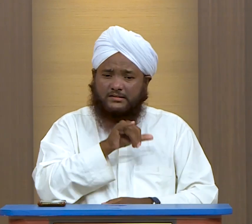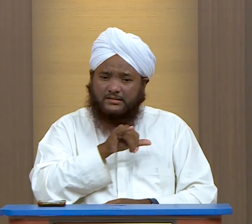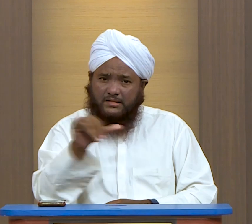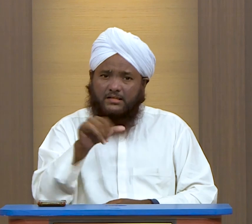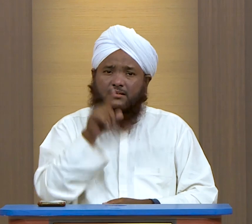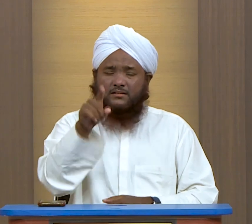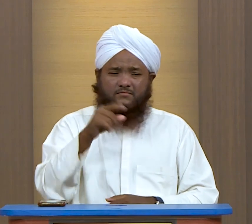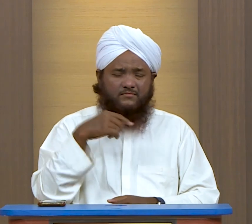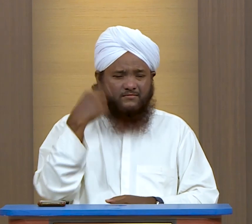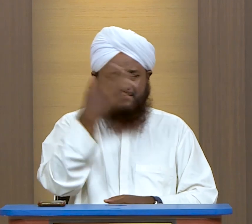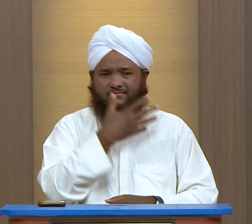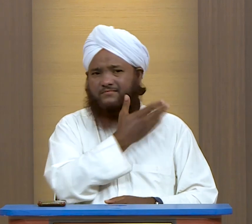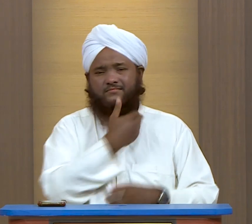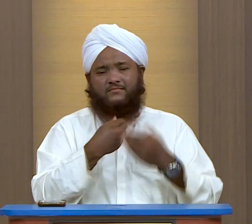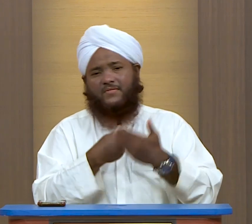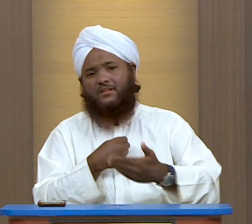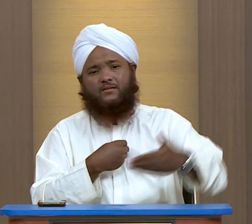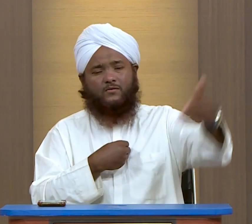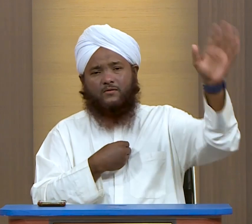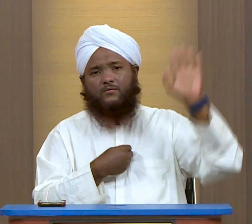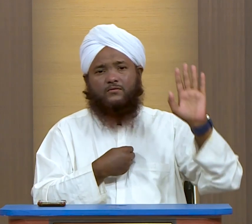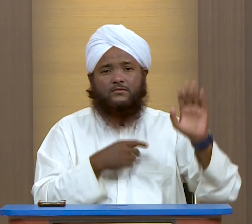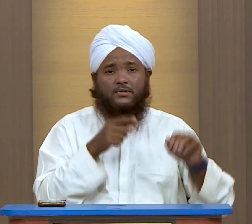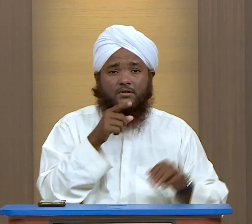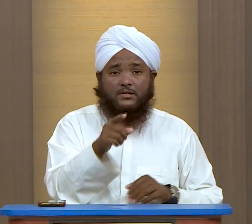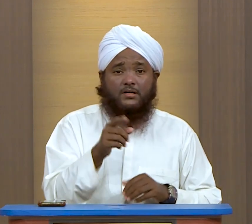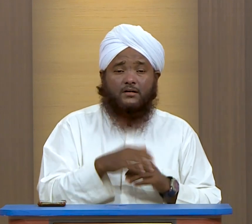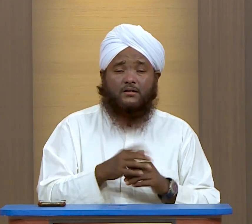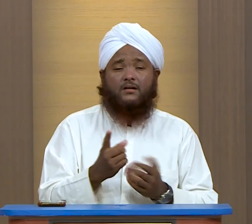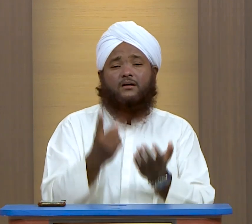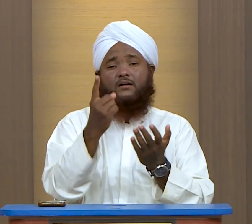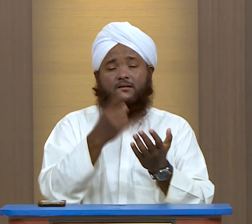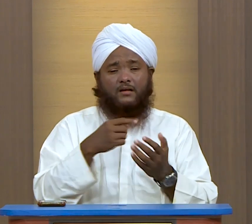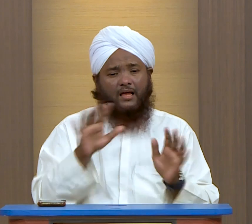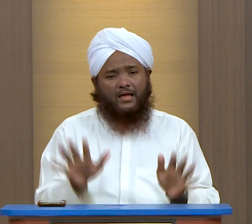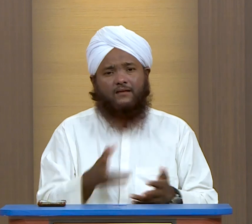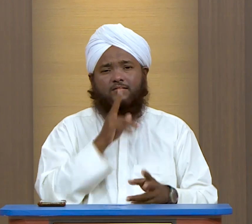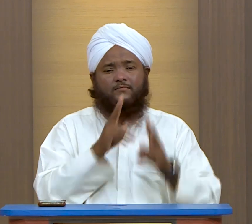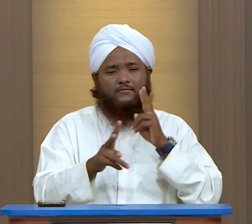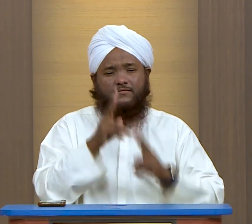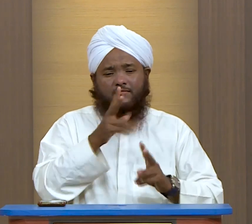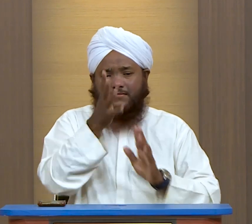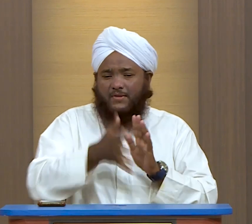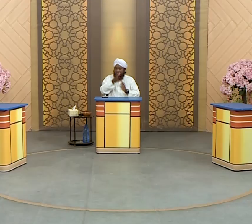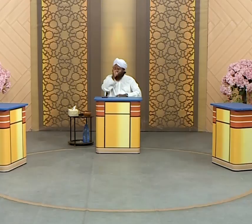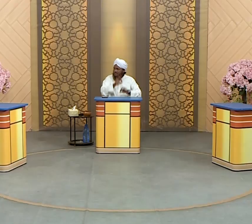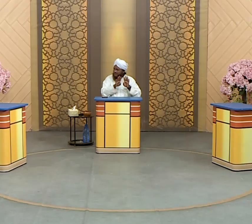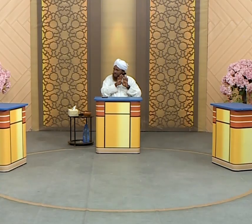زیادہ ناپسندیدہ افراد میں شامل ہوں گے۔ میں فالتو باتوں سے رہوں دور ہمیشہ، چپ رہنے